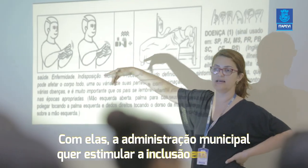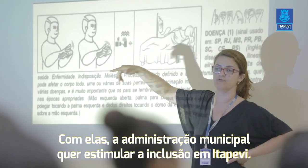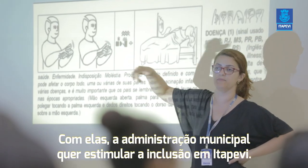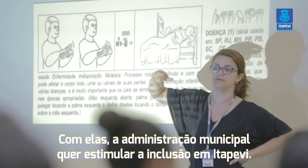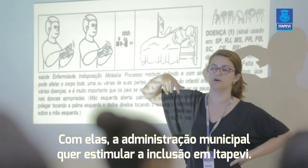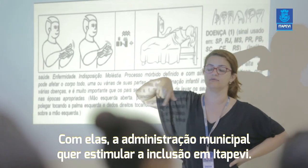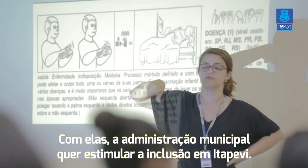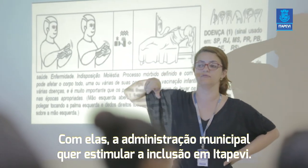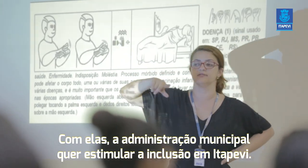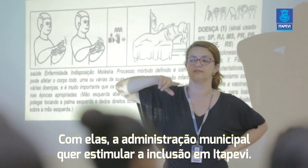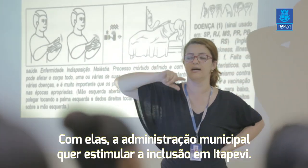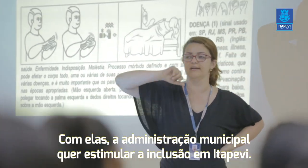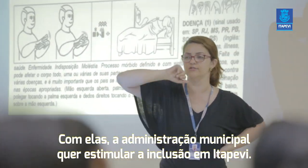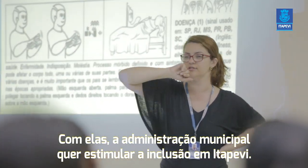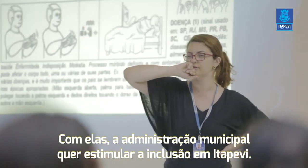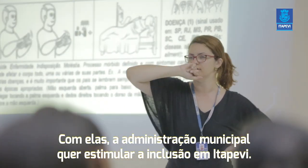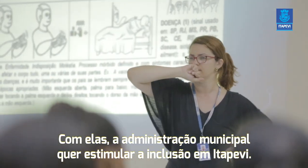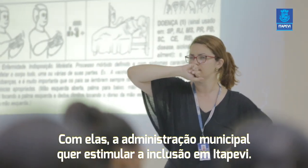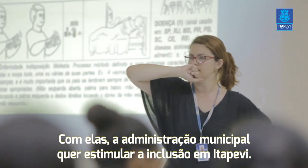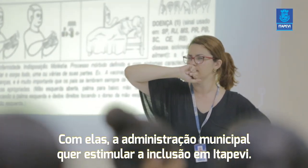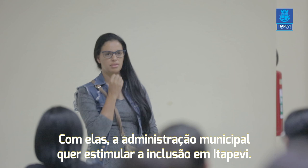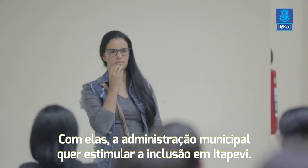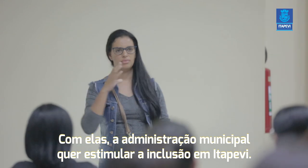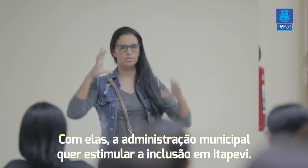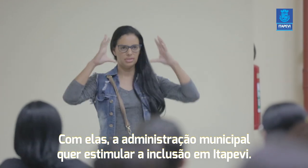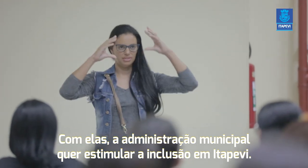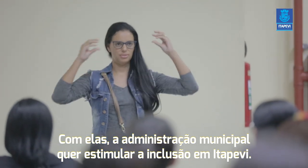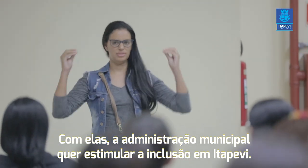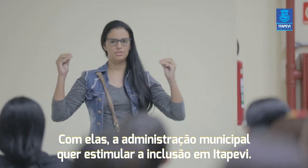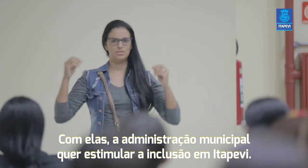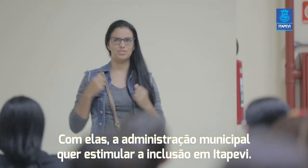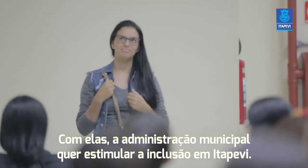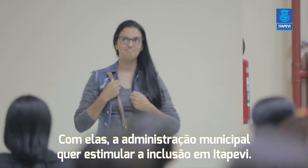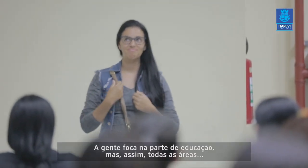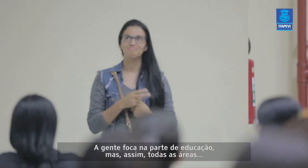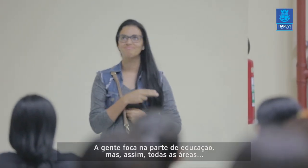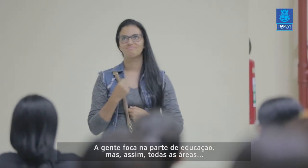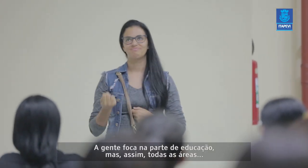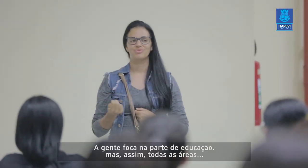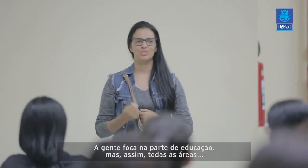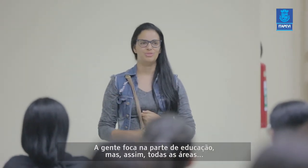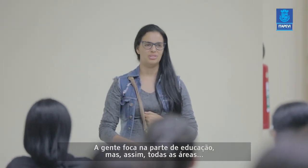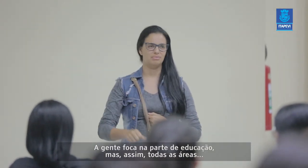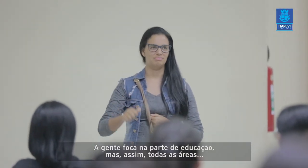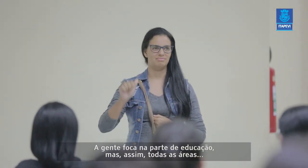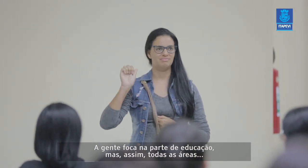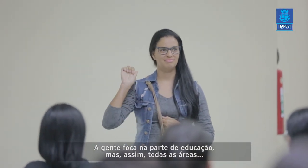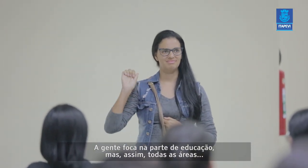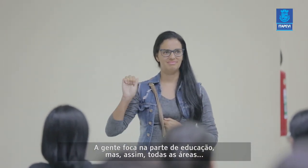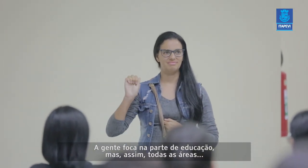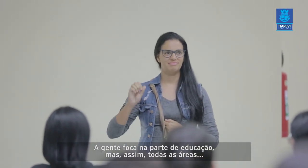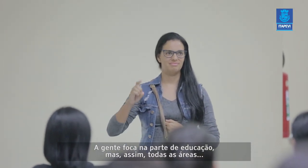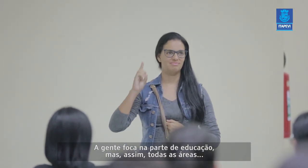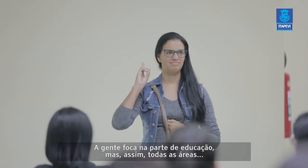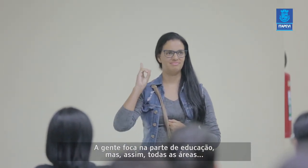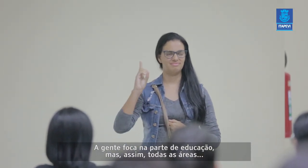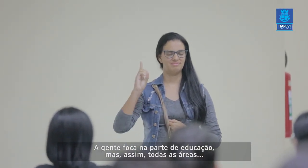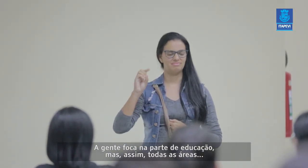a administração municipal quer estimular a inclusão em Itapevi. A gente foca assim, na área da educação, mas assim, em todas as